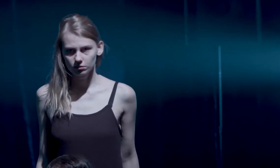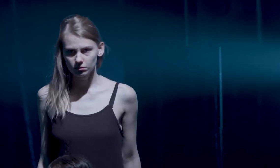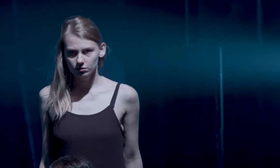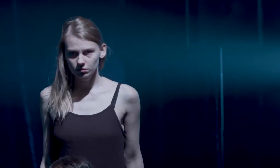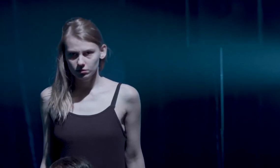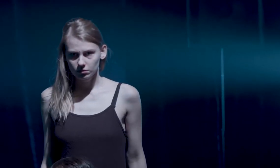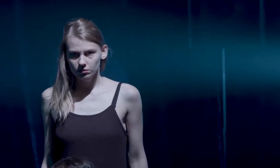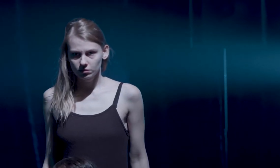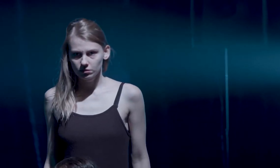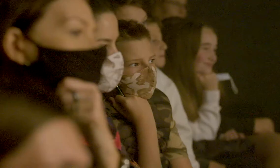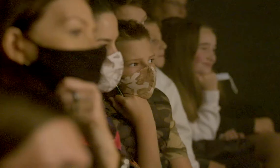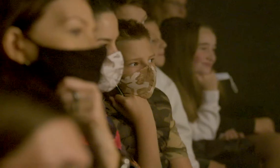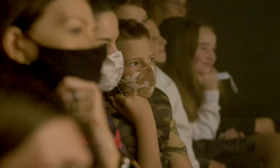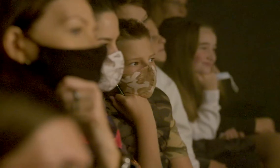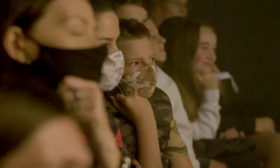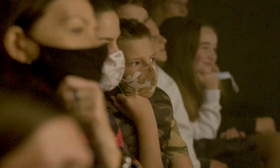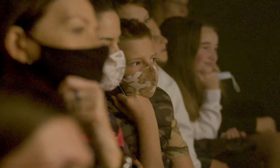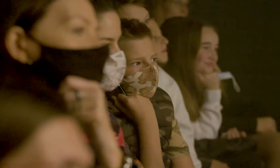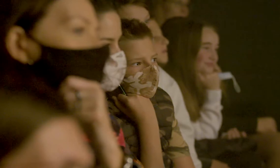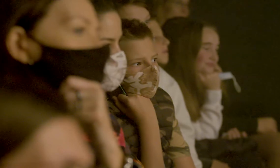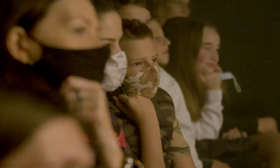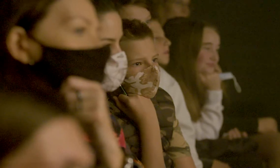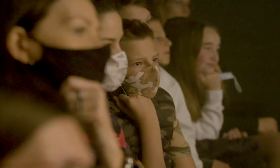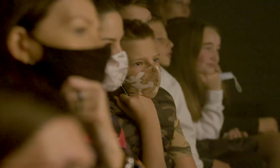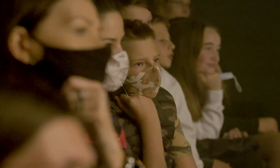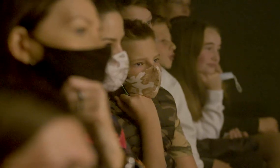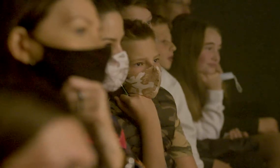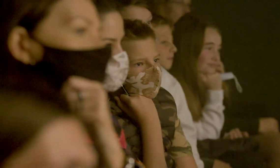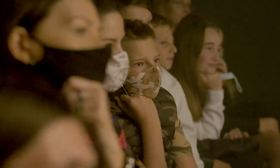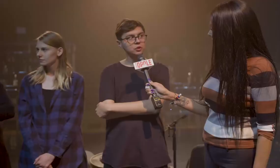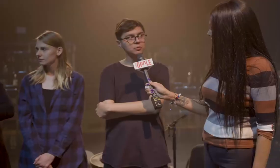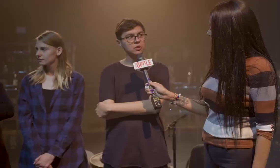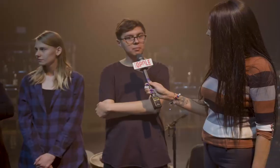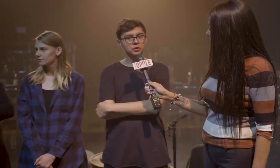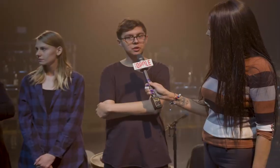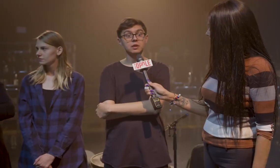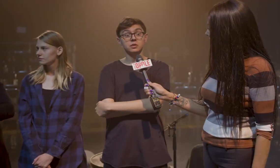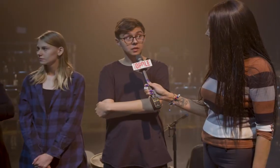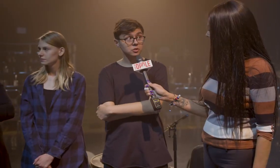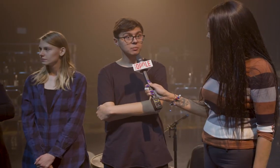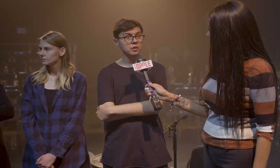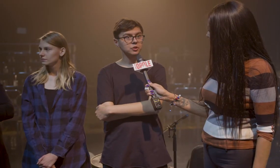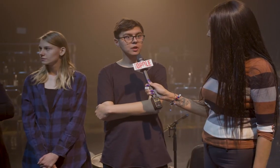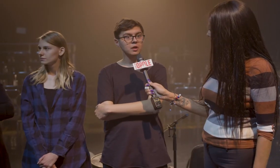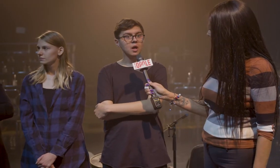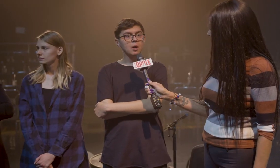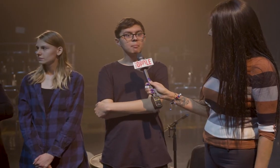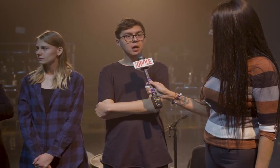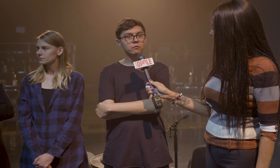są baśnie i chyba mówię za całą naszą grupę. Po prostu bardzo wierzymy, że te baśnie, te najstarsze baśnie, mają w